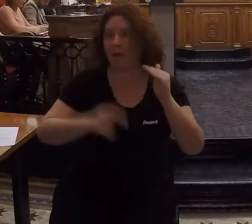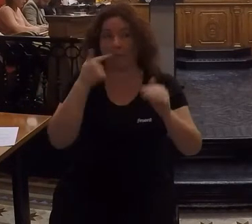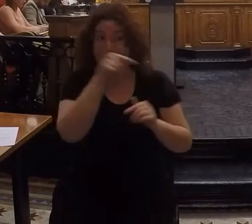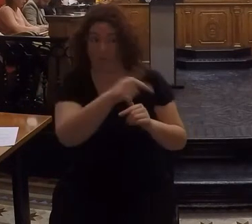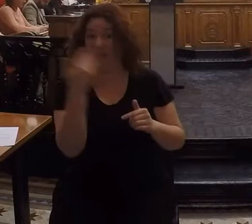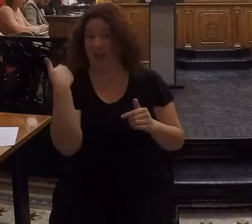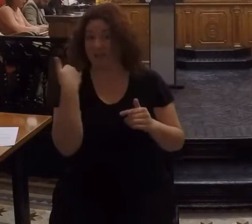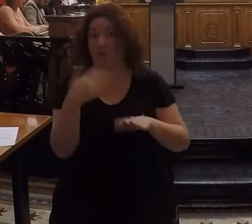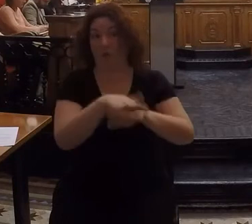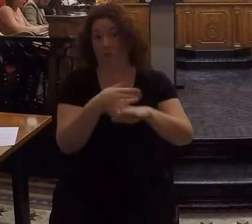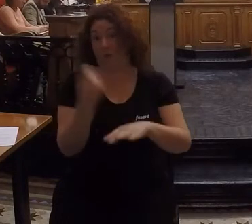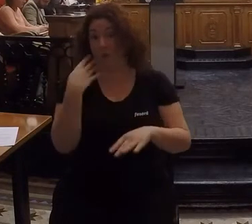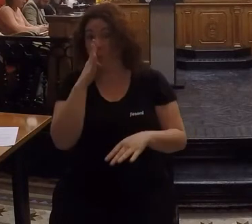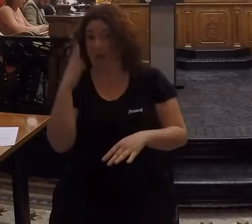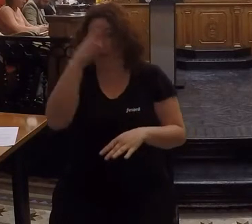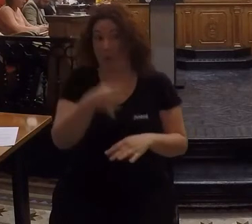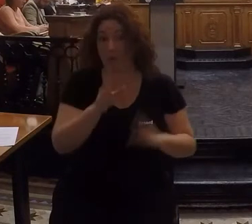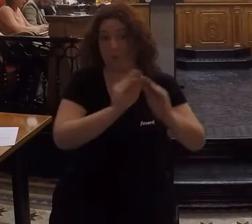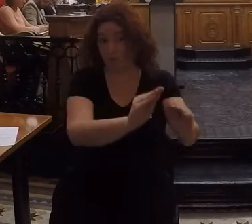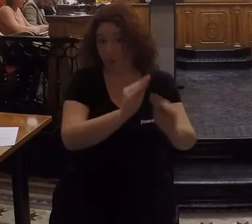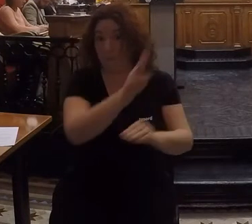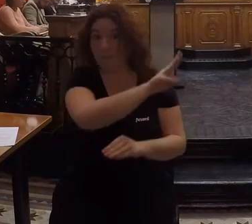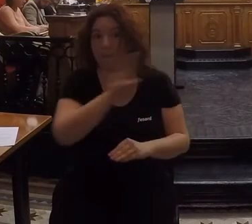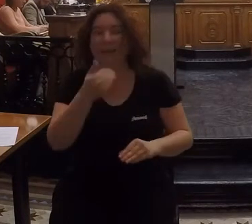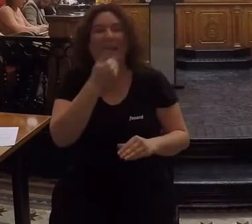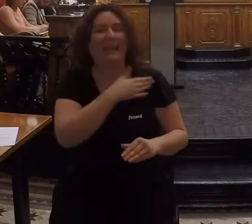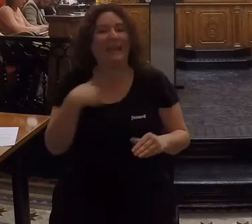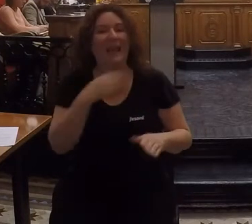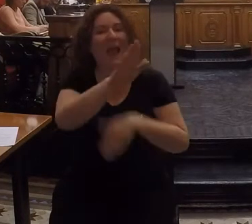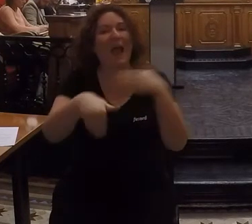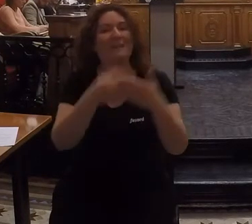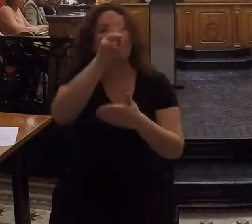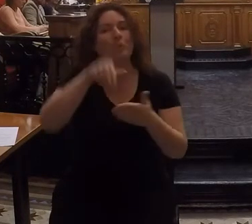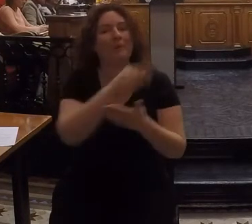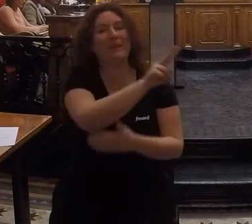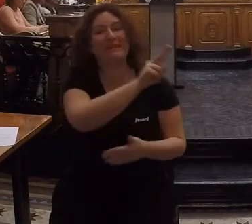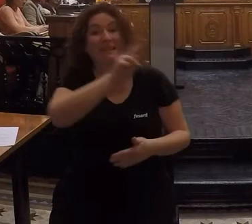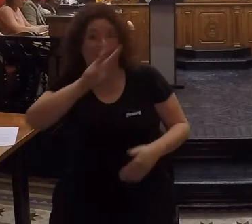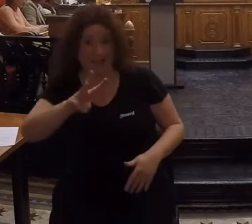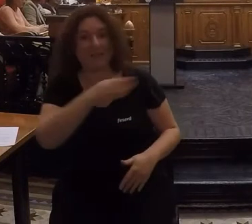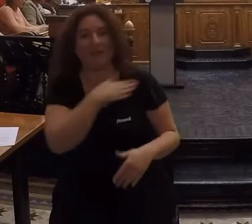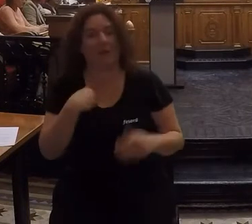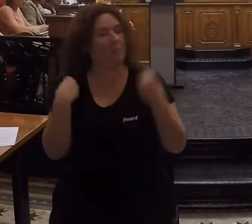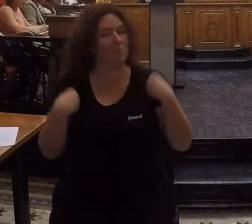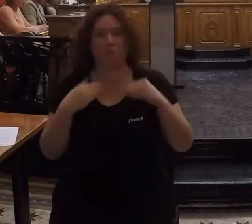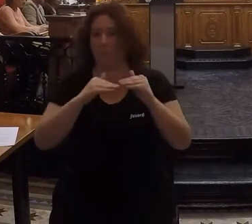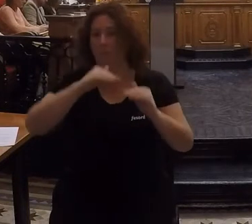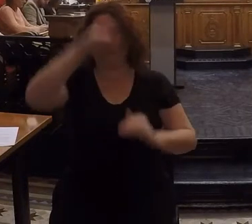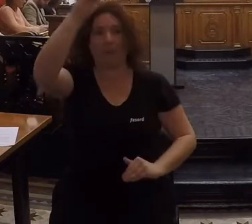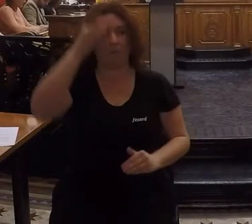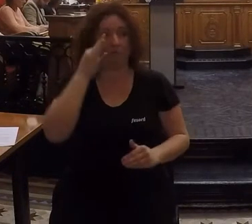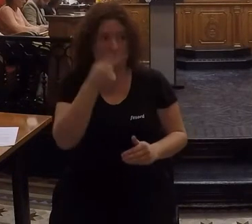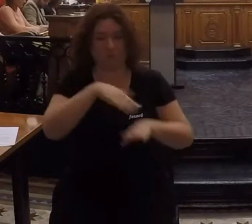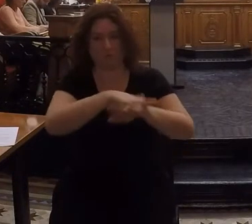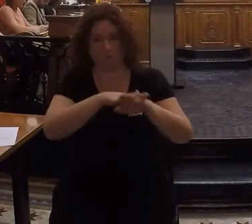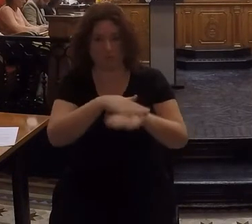y pensaban mantenerlo hasta 2023, se lo recuerdo, pero se equivocan si piensan que es un tema que nos incomoda. De hecho,